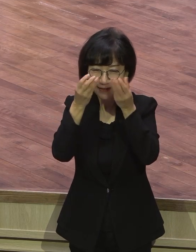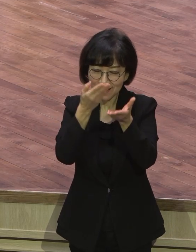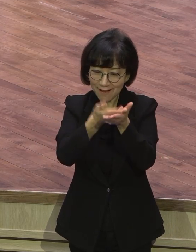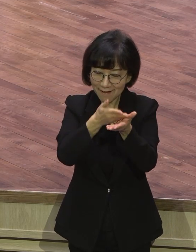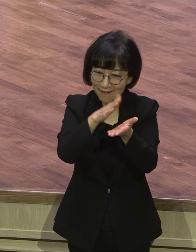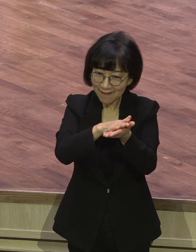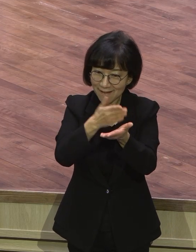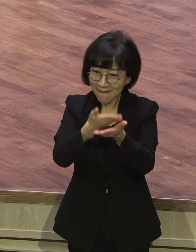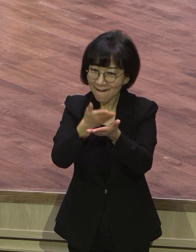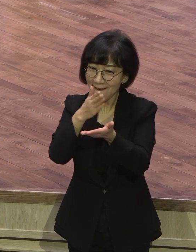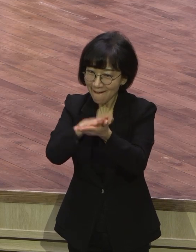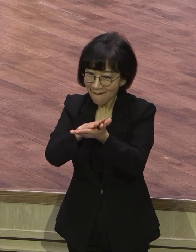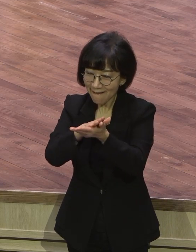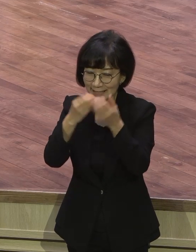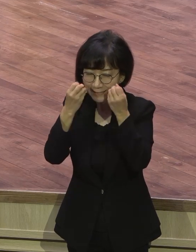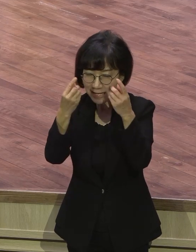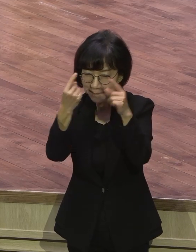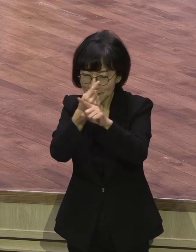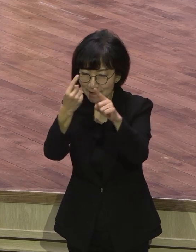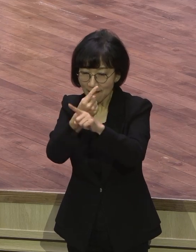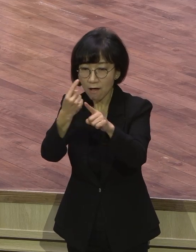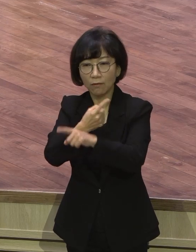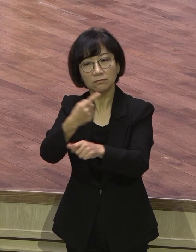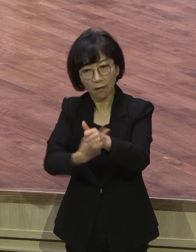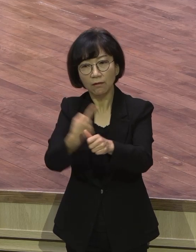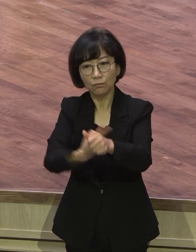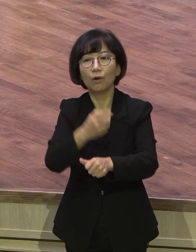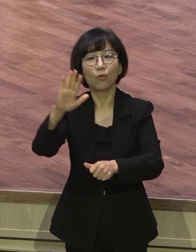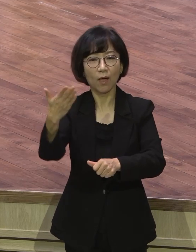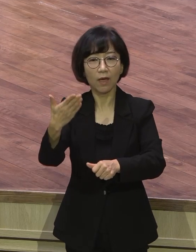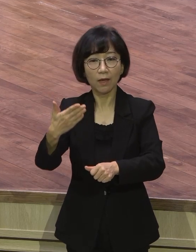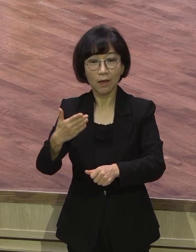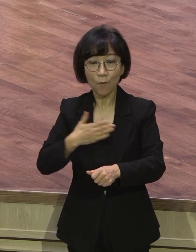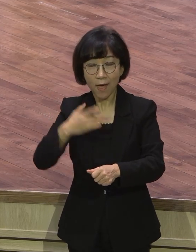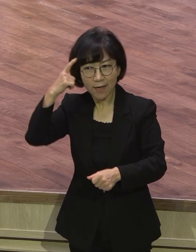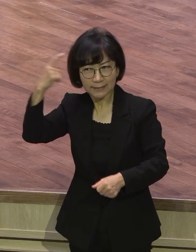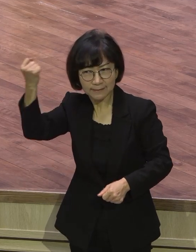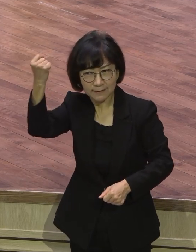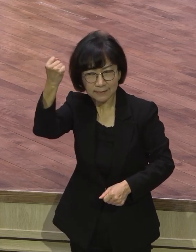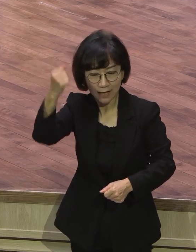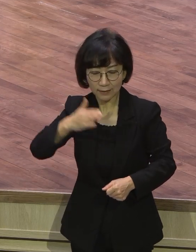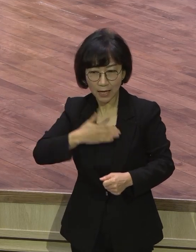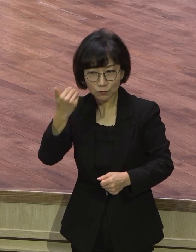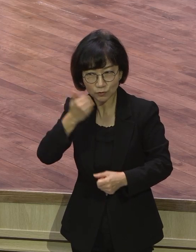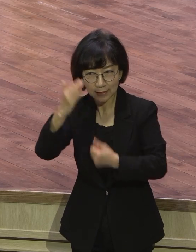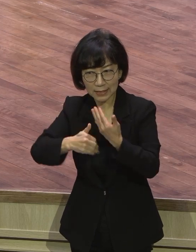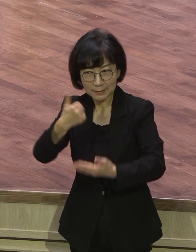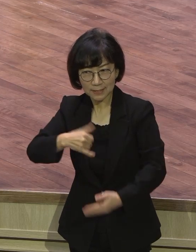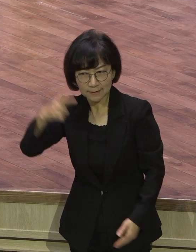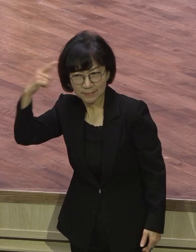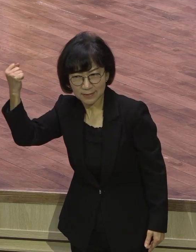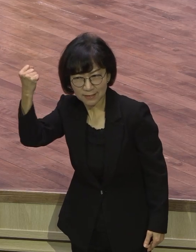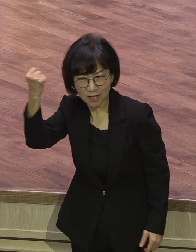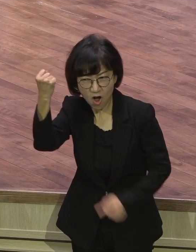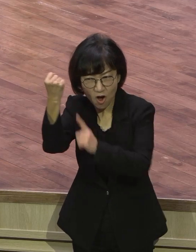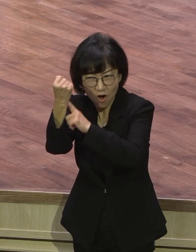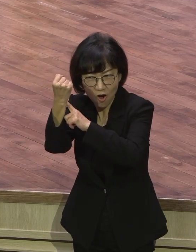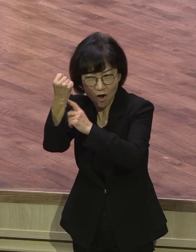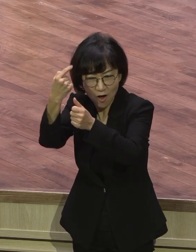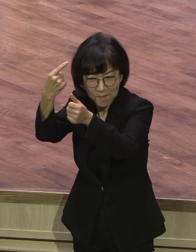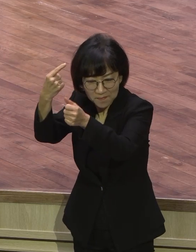개혁하지 말라 해도 자연스럽게 갱신, 개혁하게 돼 있어요. 네가 하나만 가진다.